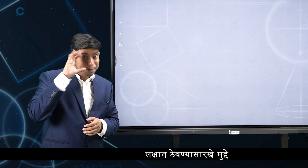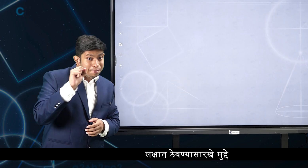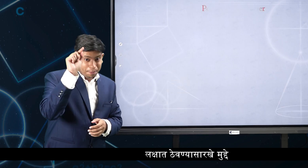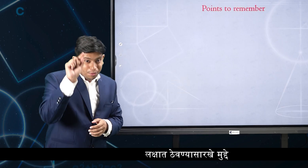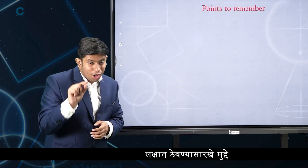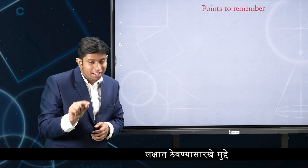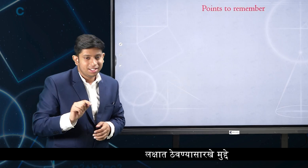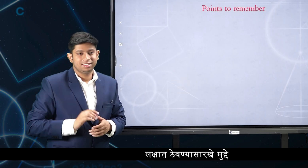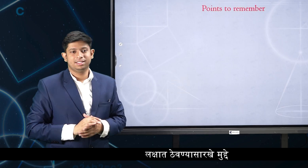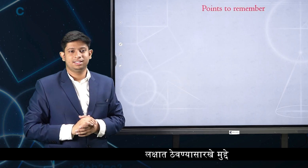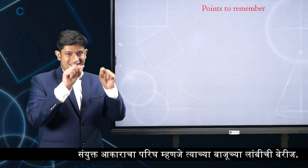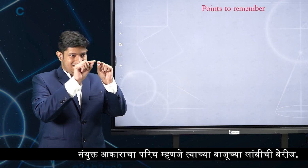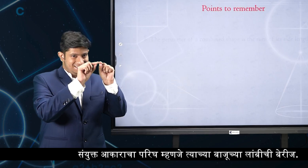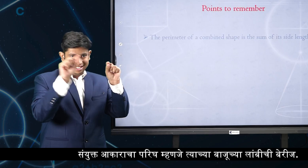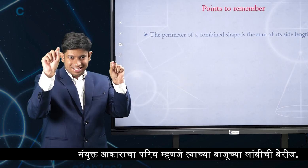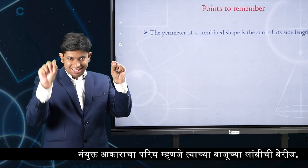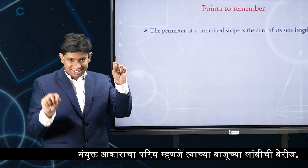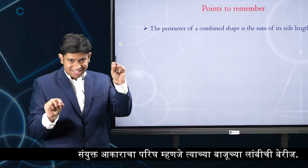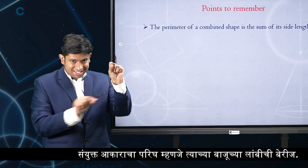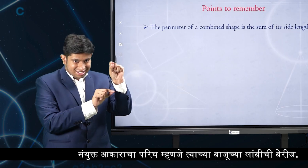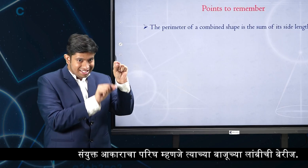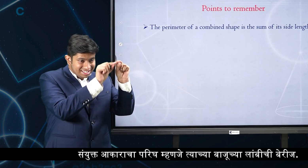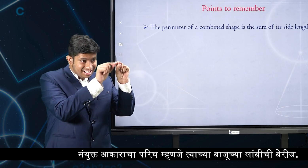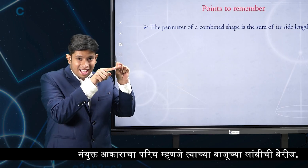लक्षात ठेवण्यासारखे मुद्दे. संयुक्त आकाराची